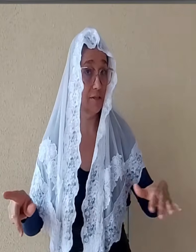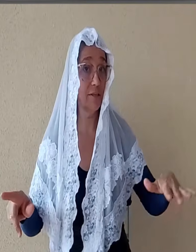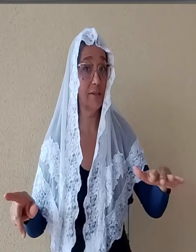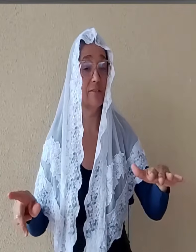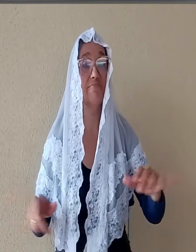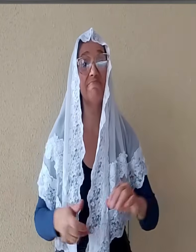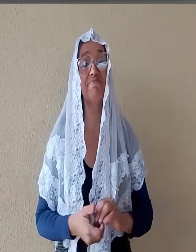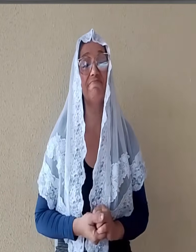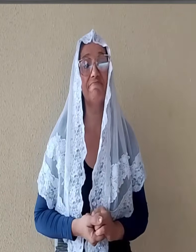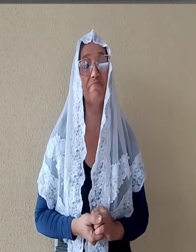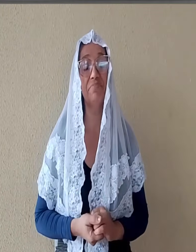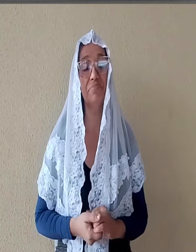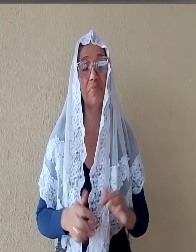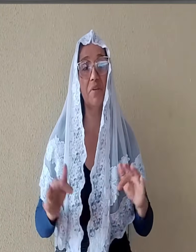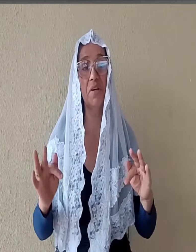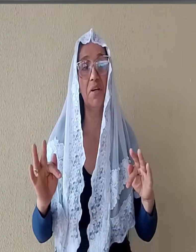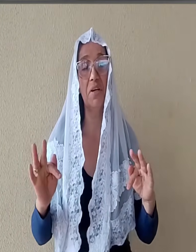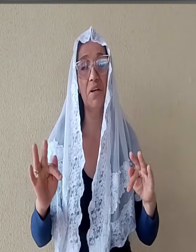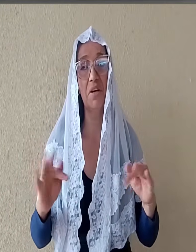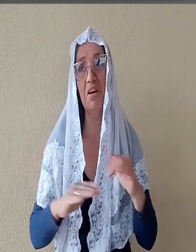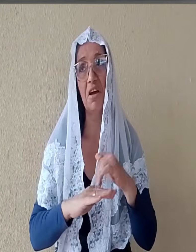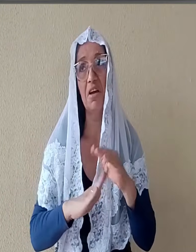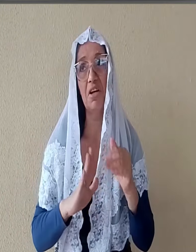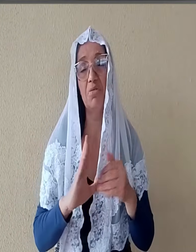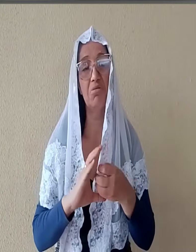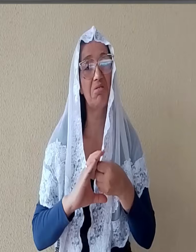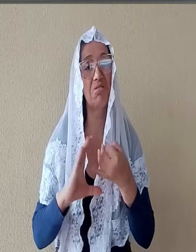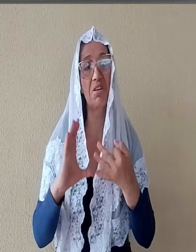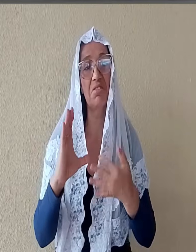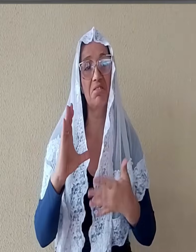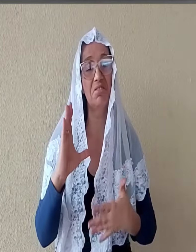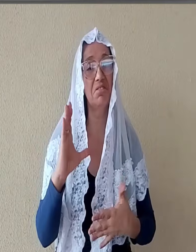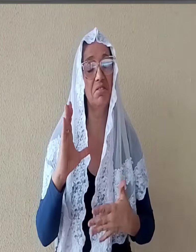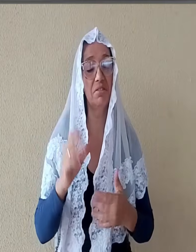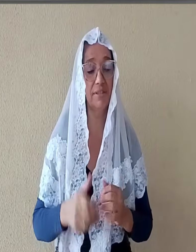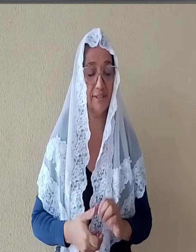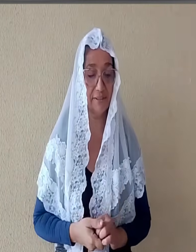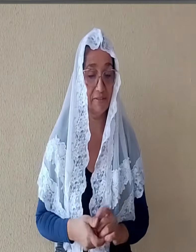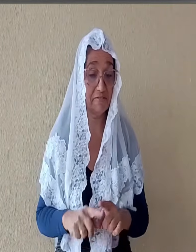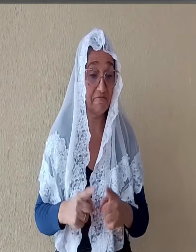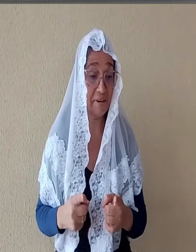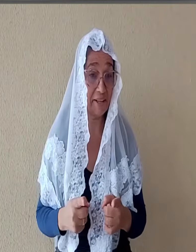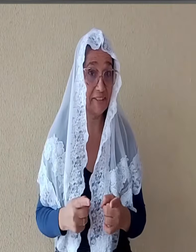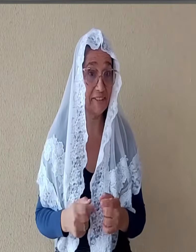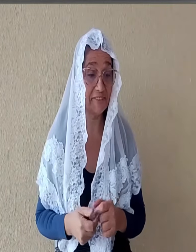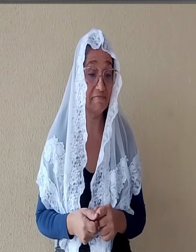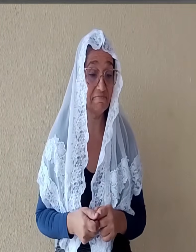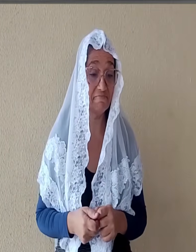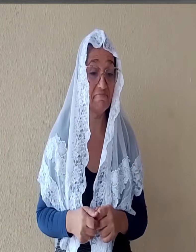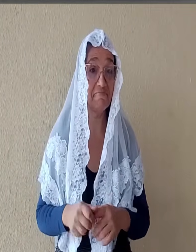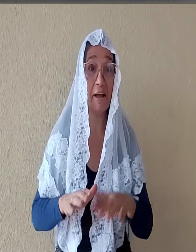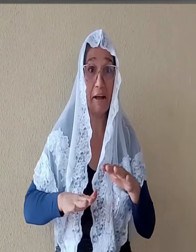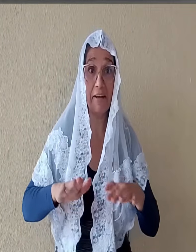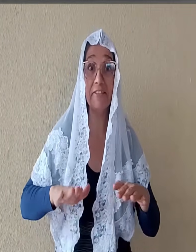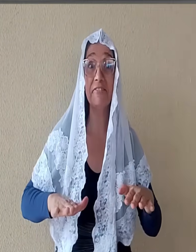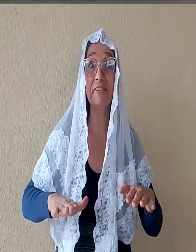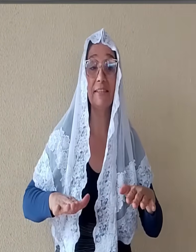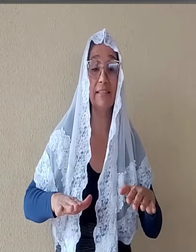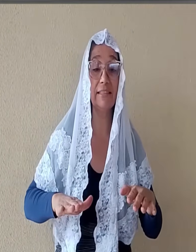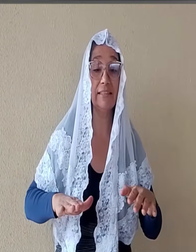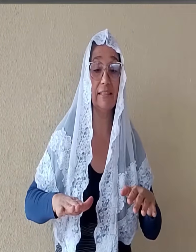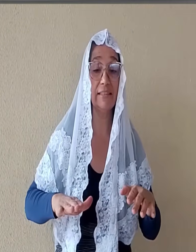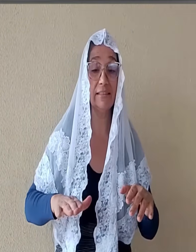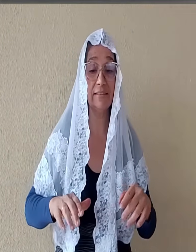se colocar o positivo com o negativo, ele vai se atrair. Não é assim? Deus é tão perfeito, irmão. Isso em